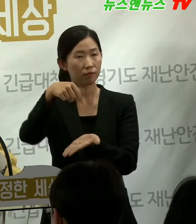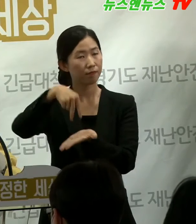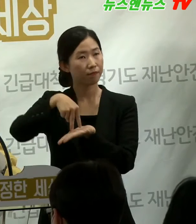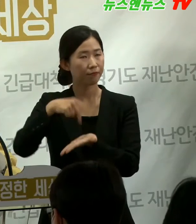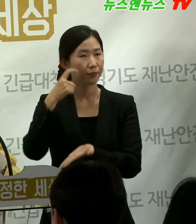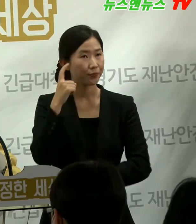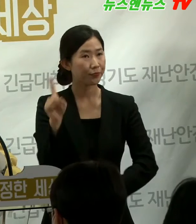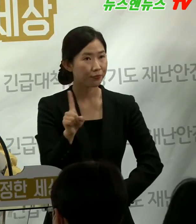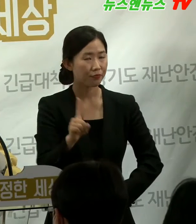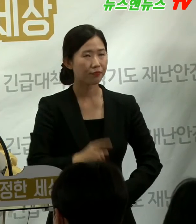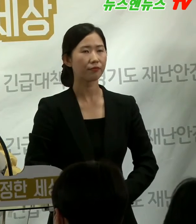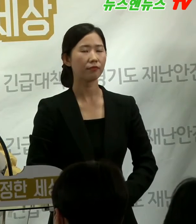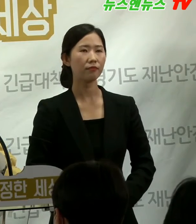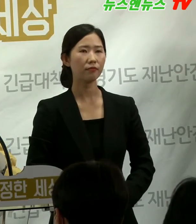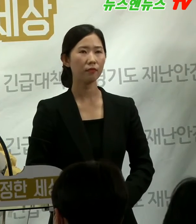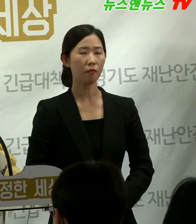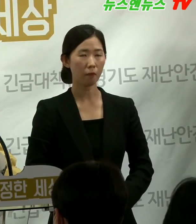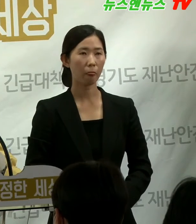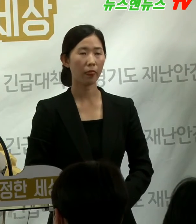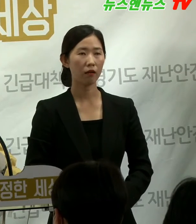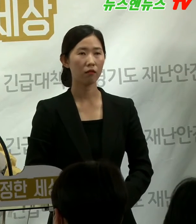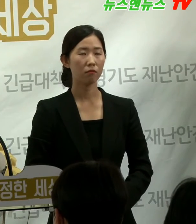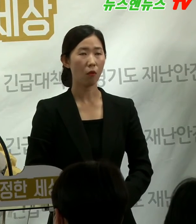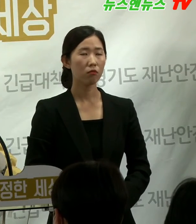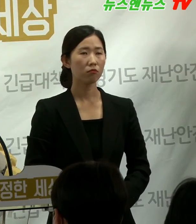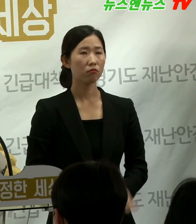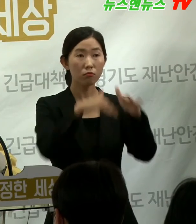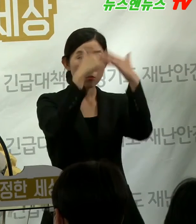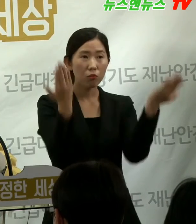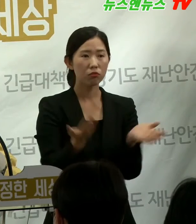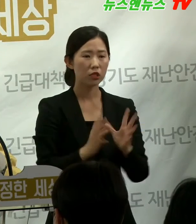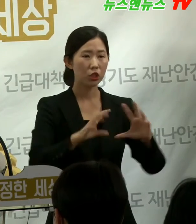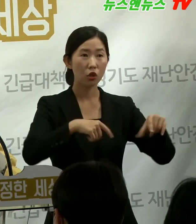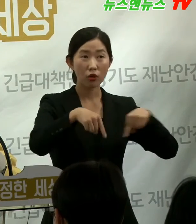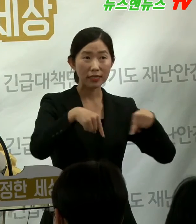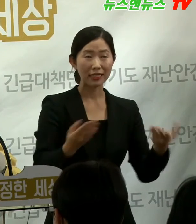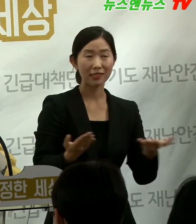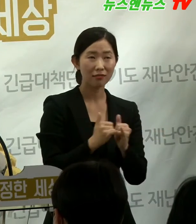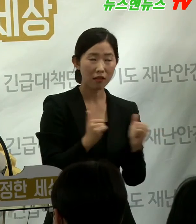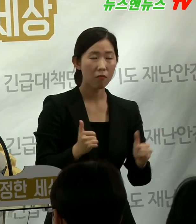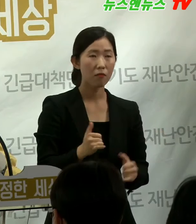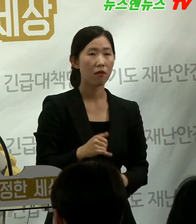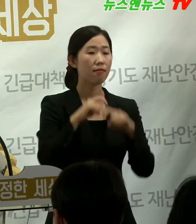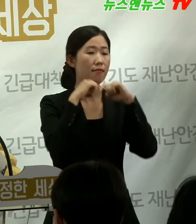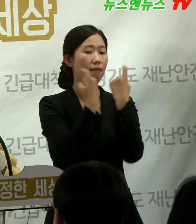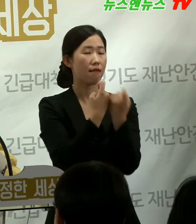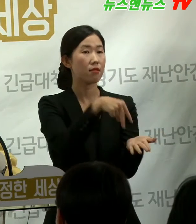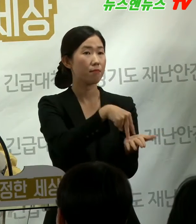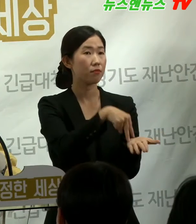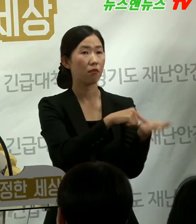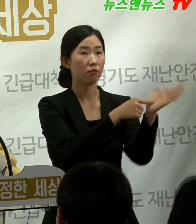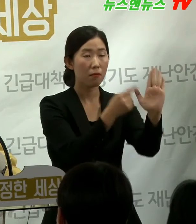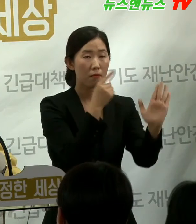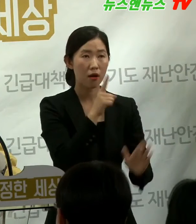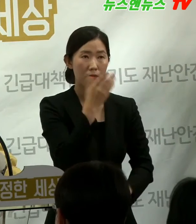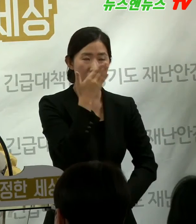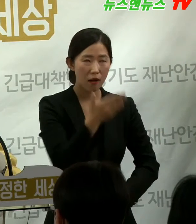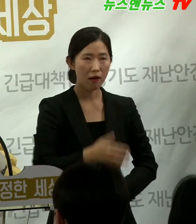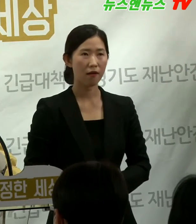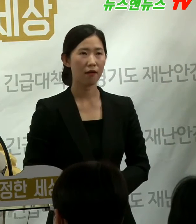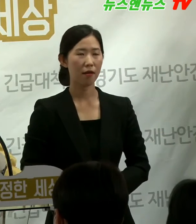정책 결정권자나 뭐 의견을 낼 수 있는 분은 각자의 의견을 가질 수가 있죠. 뭐 100만 원이 절대 진리도 아니고 국가 재정